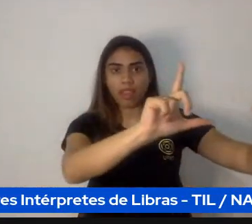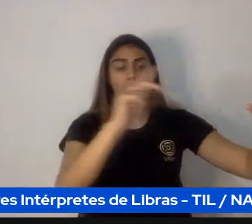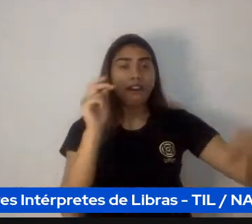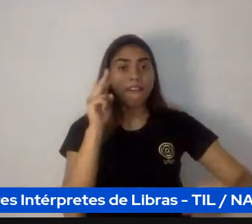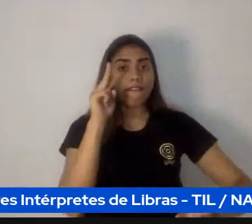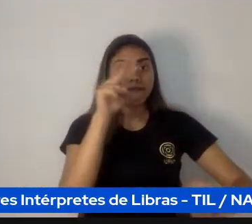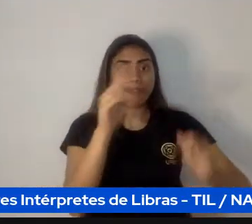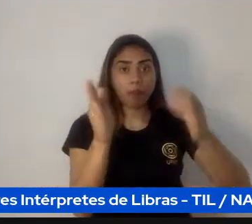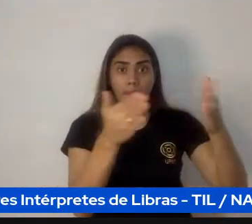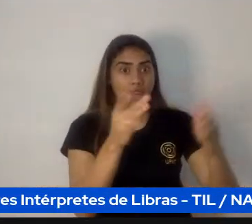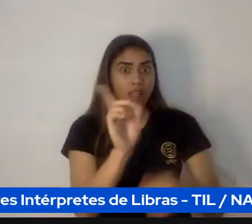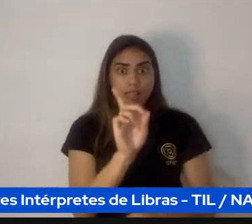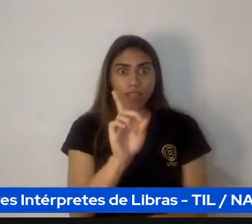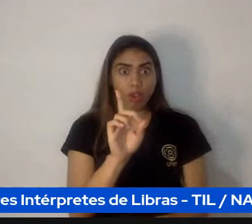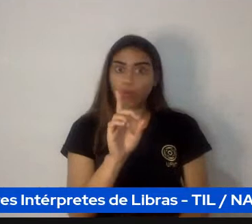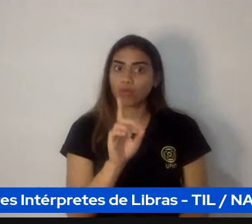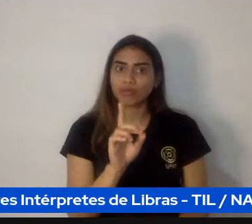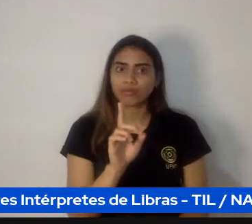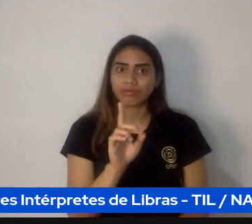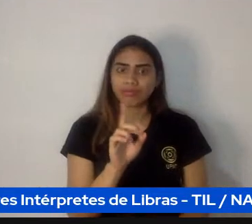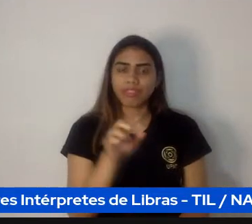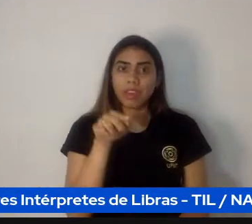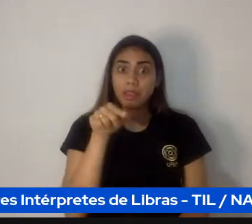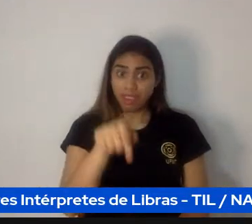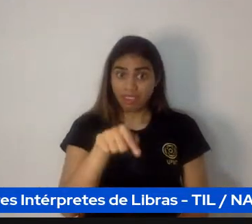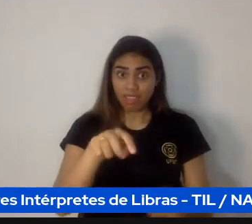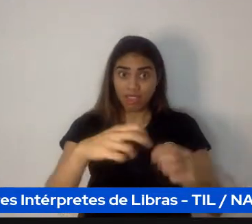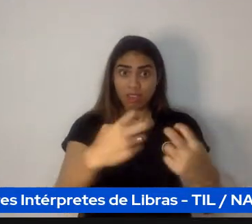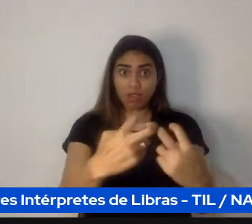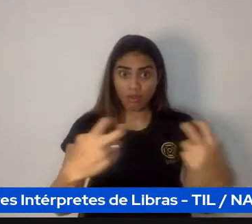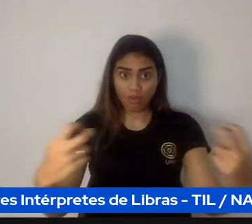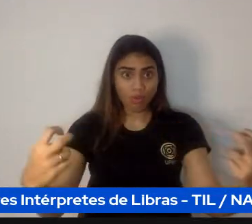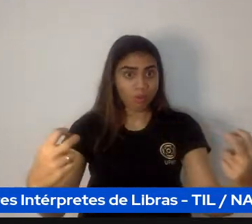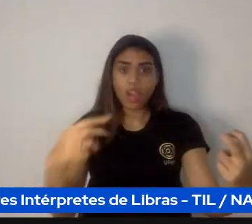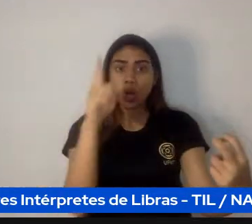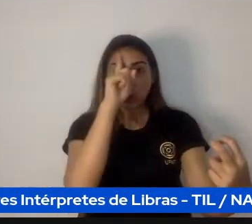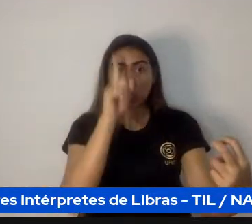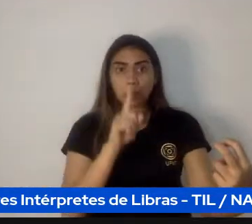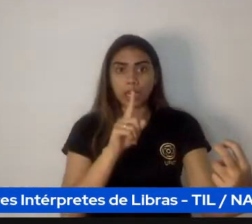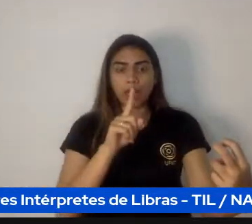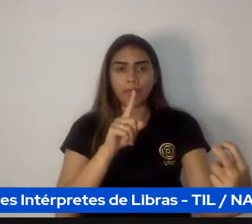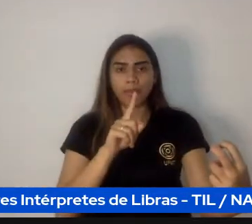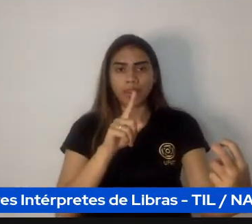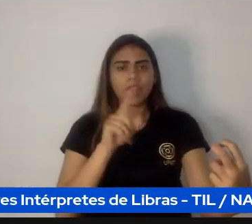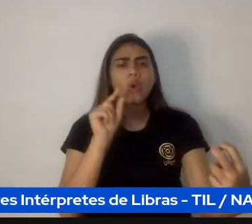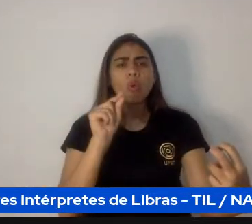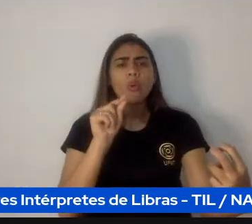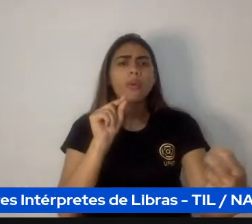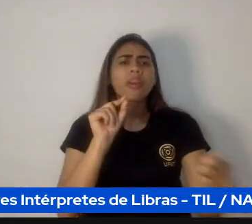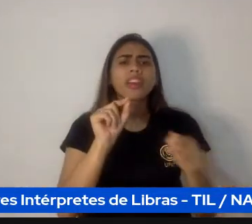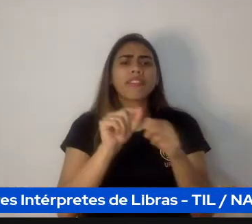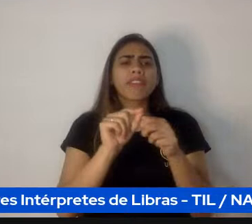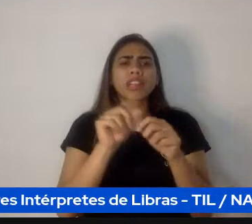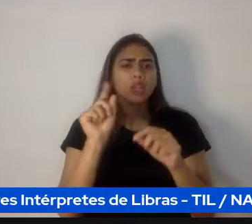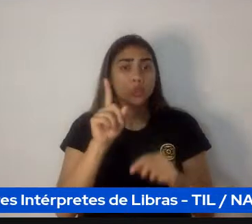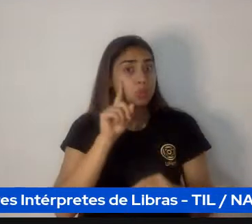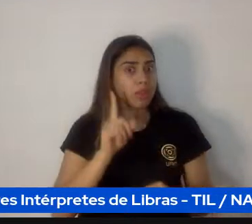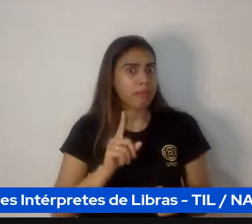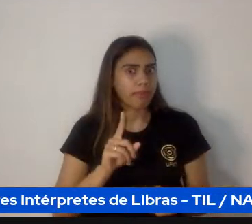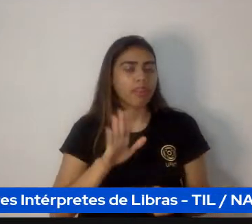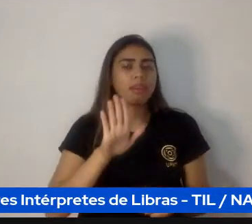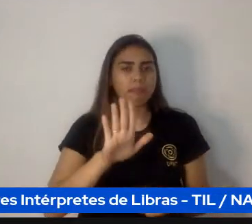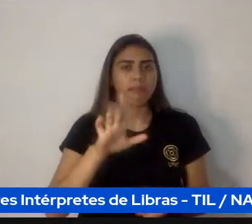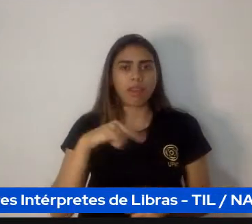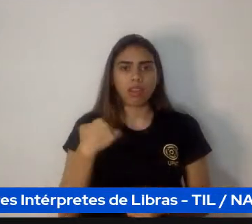era, né? Não sabia que era barquinho. E eu, quando vi o papel, o tamanho do